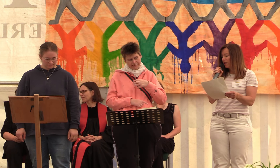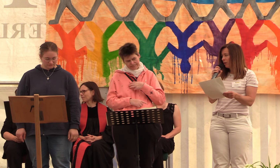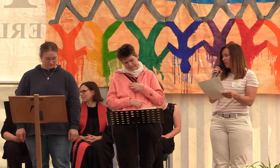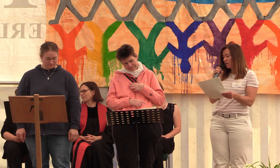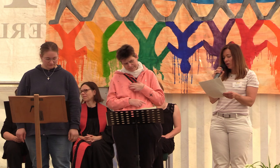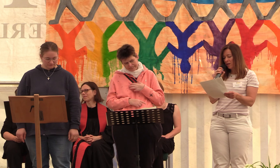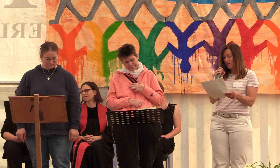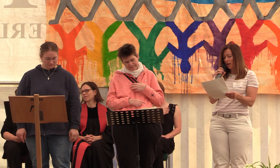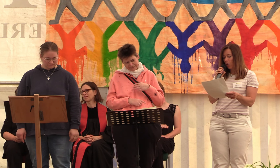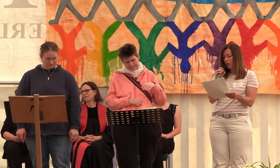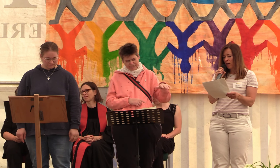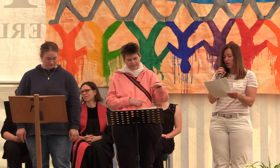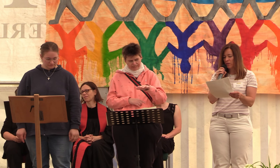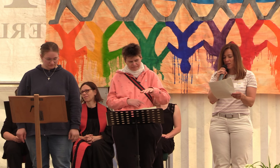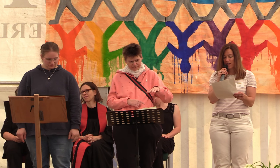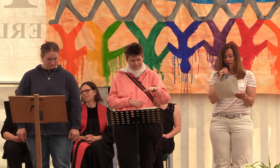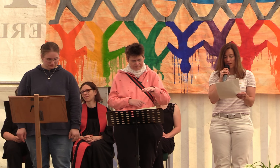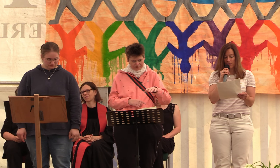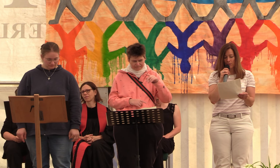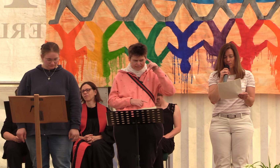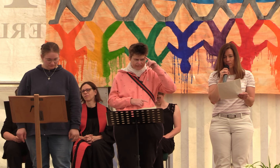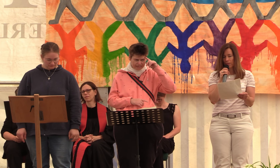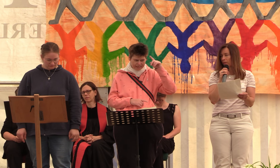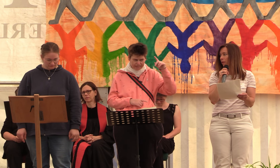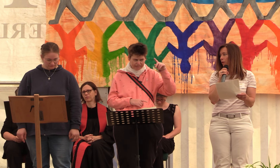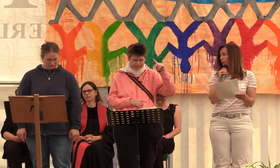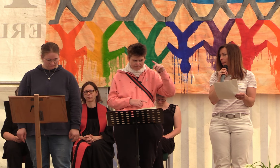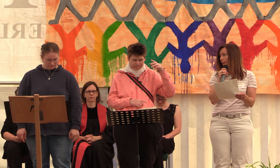Wir denken besonders auch an Schwester Gerda.